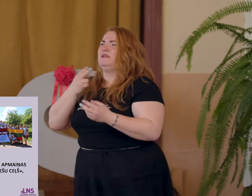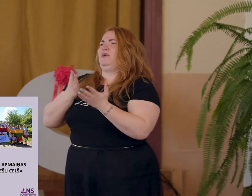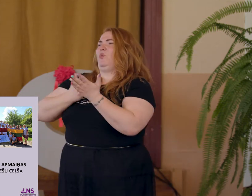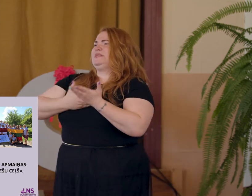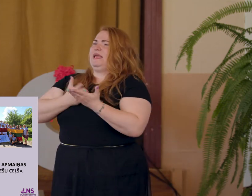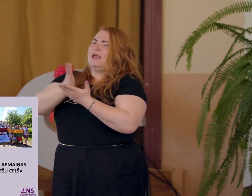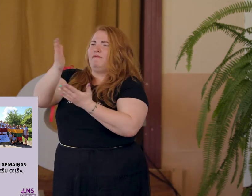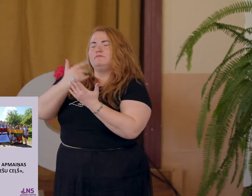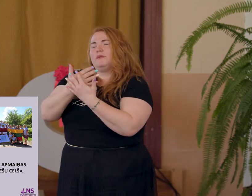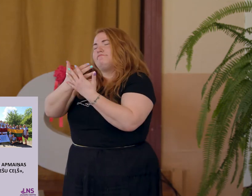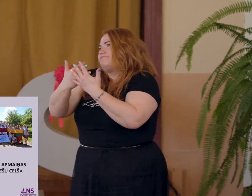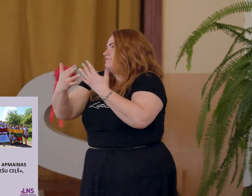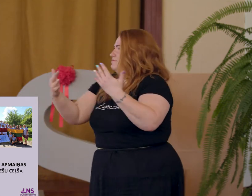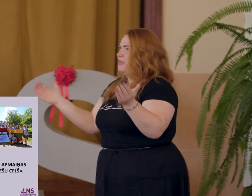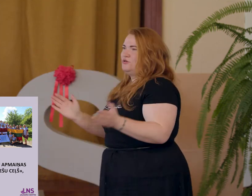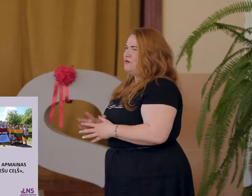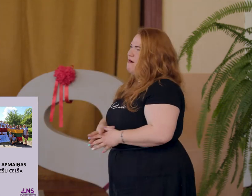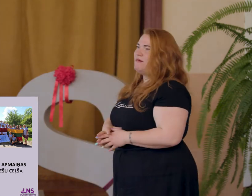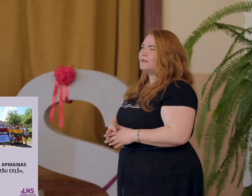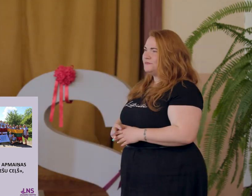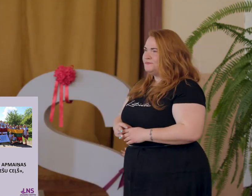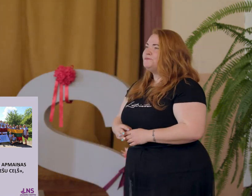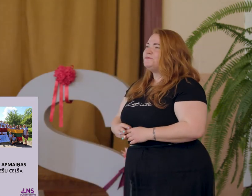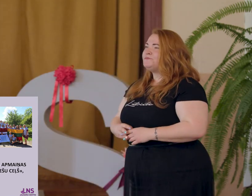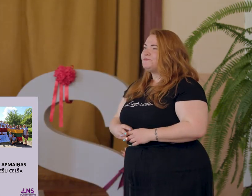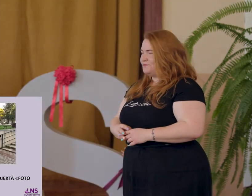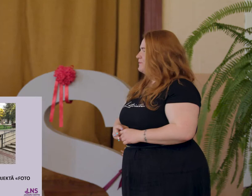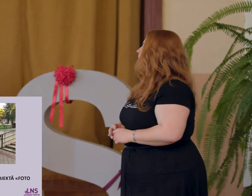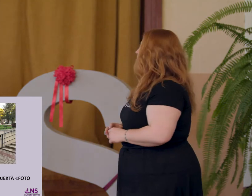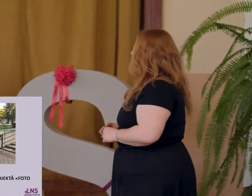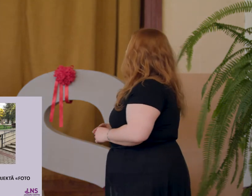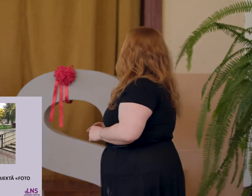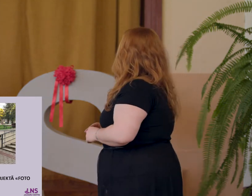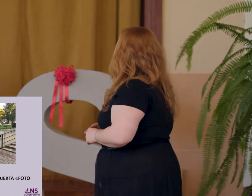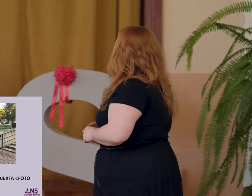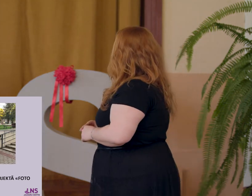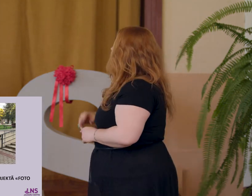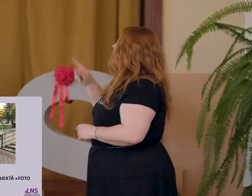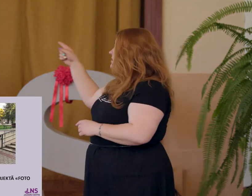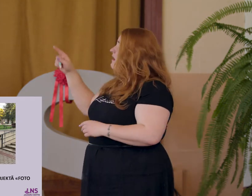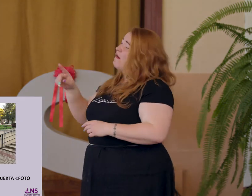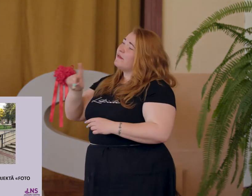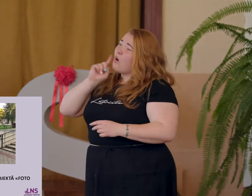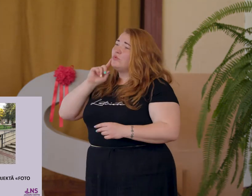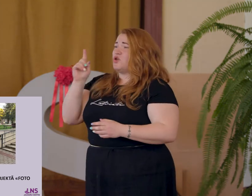apmācības, nedzirdīgo, kā viņu tā kā dzīve, tā kā apmaiņas bija. Un